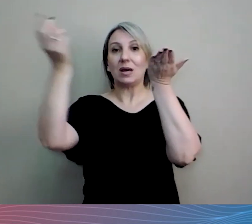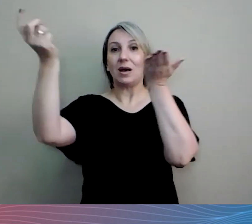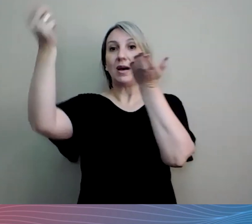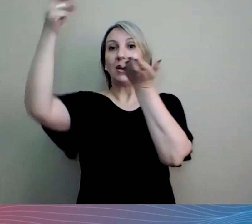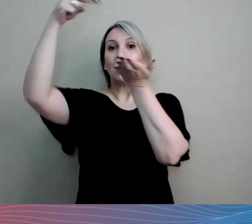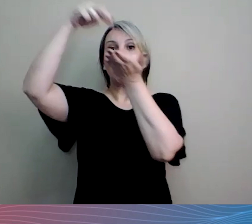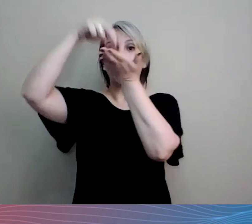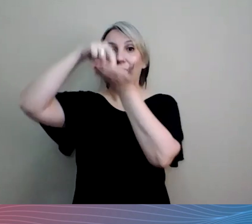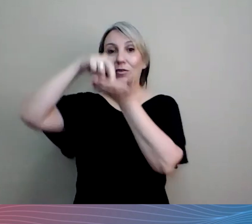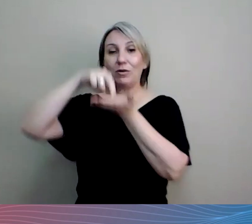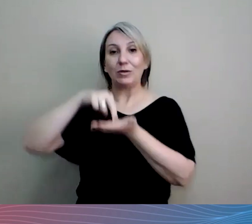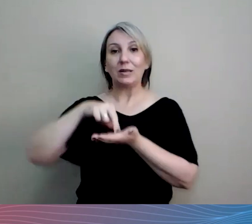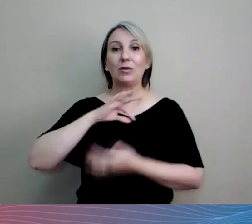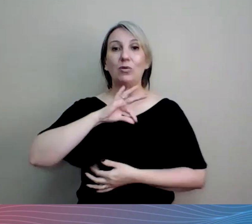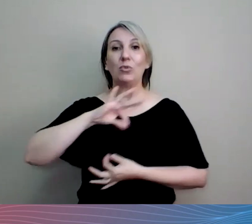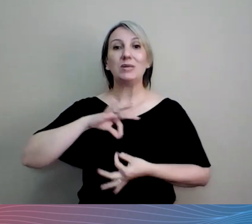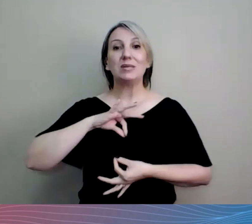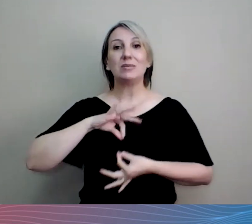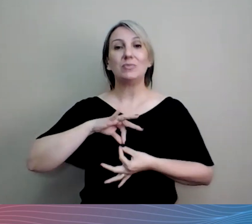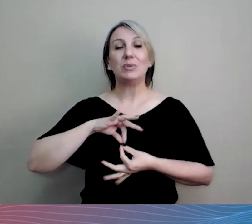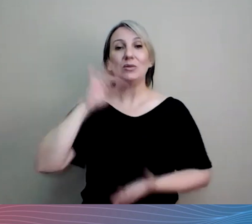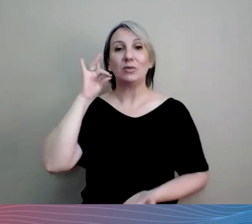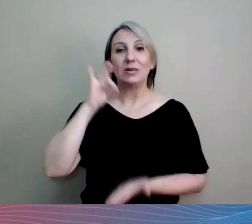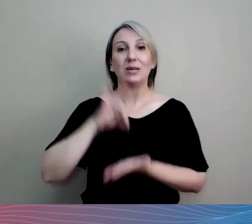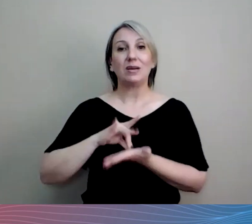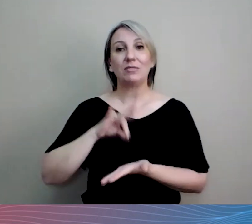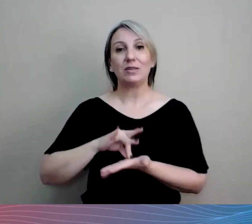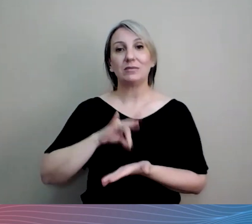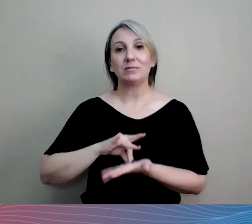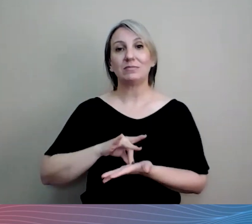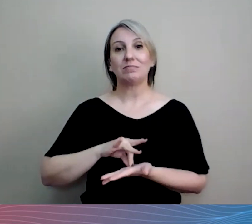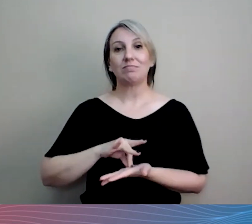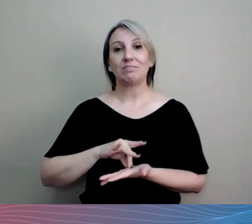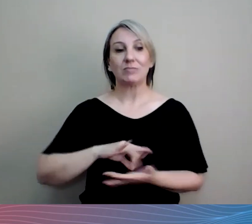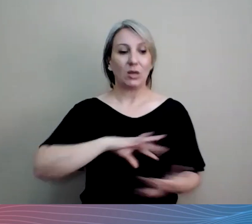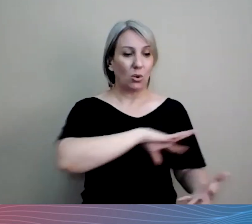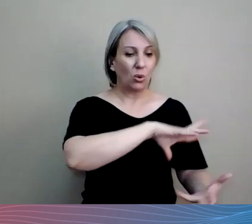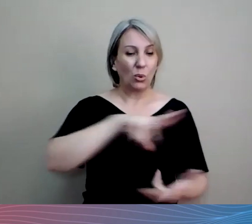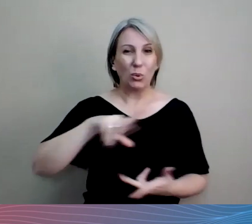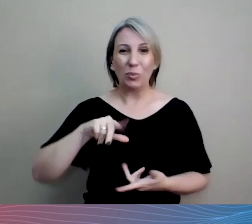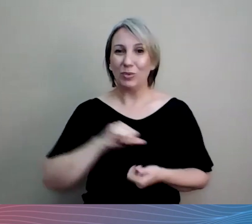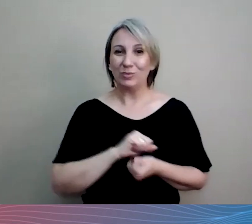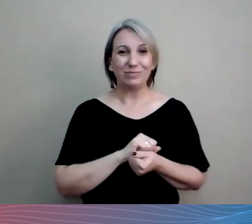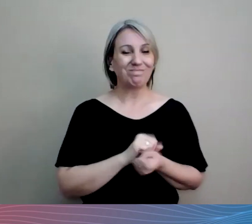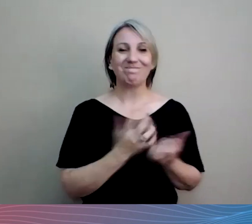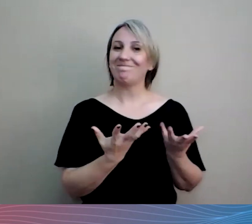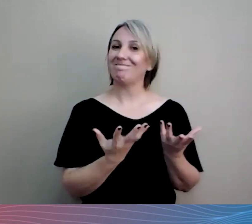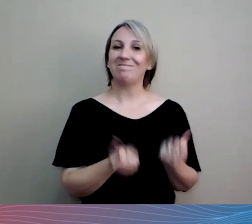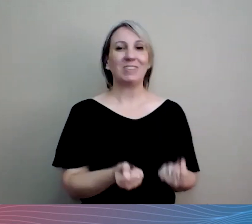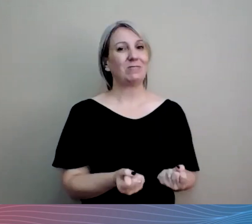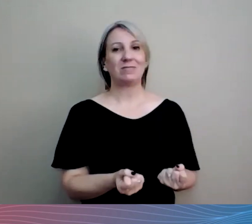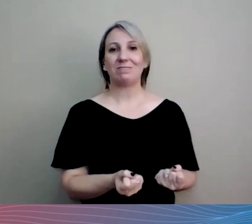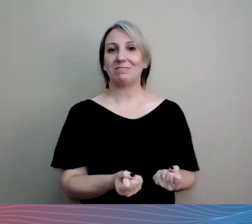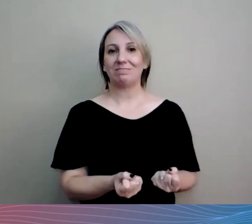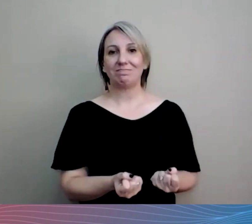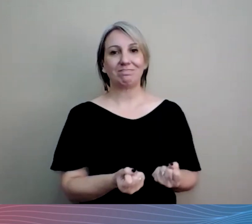é o Espírito da verdade, que o mundo não pode receber, porque não o vê nem o